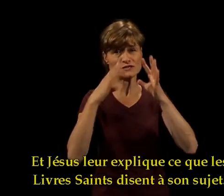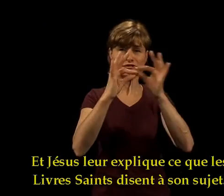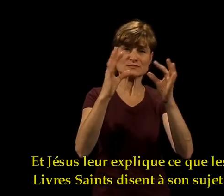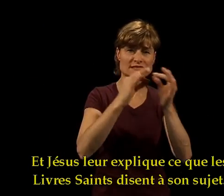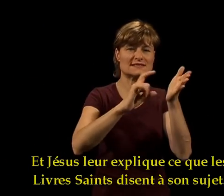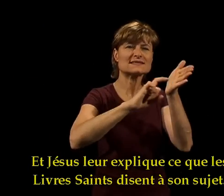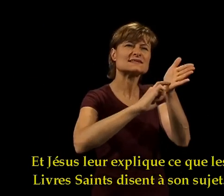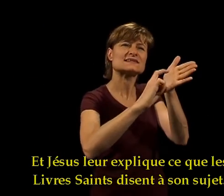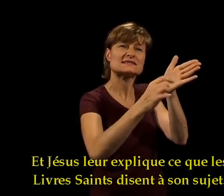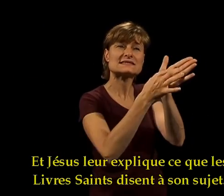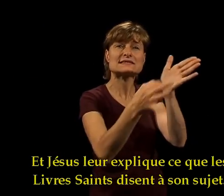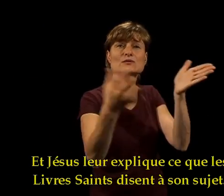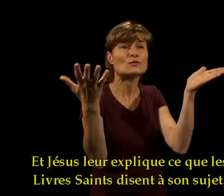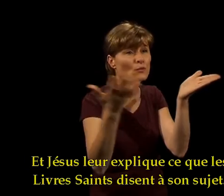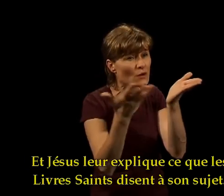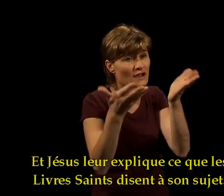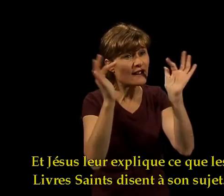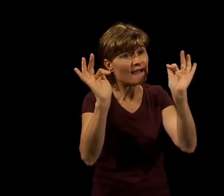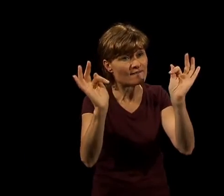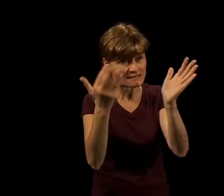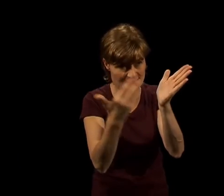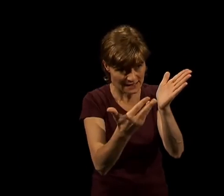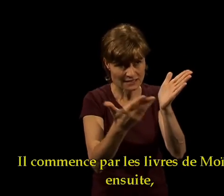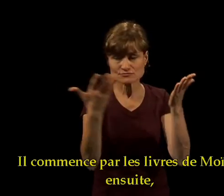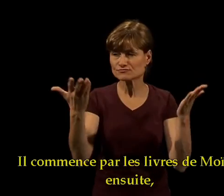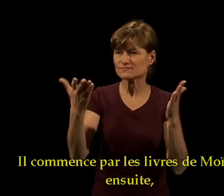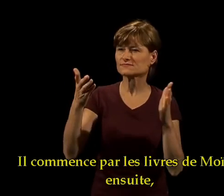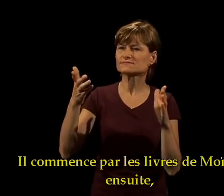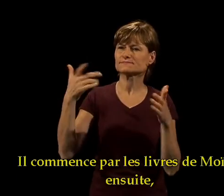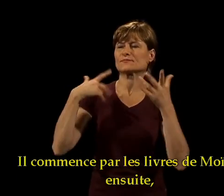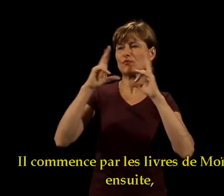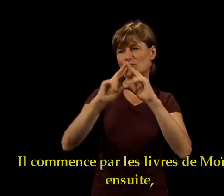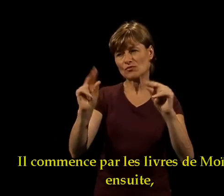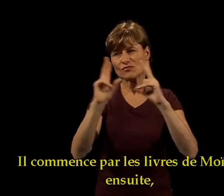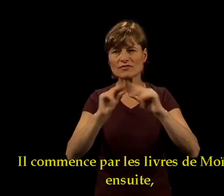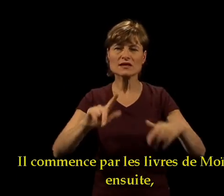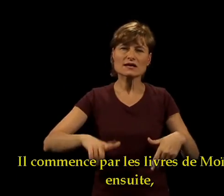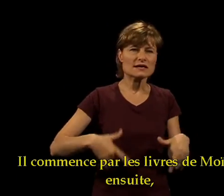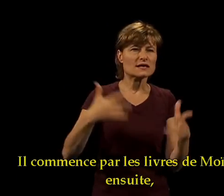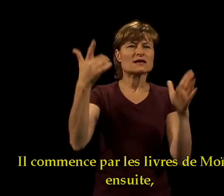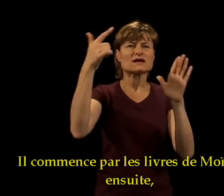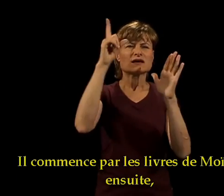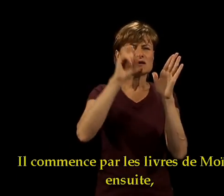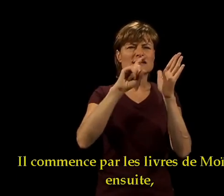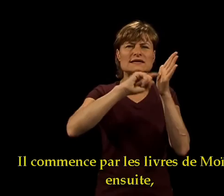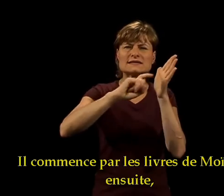Et Jésus leur explique ce que les livres saints disent à son sujet. Il commence par les livres de Moïse.